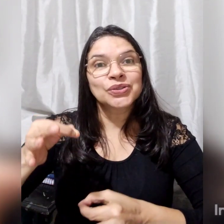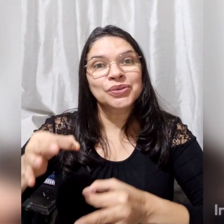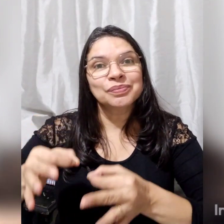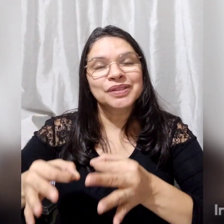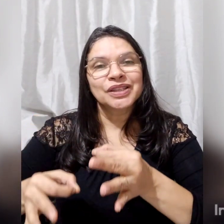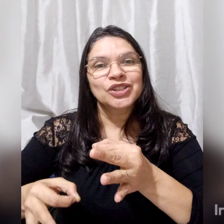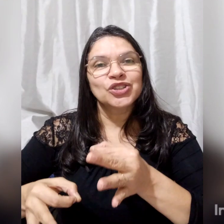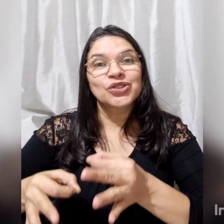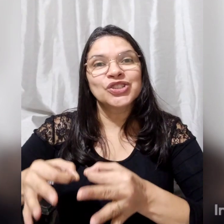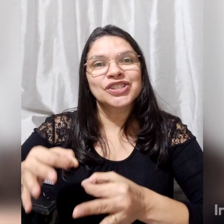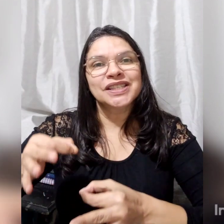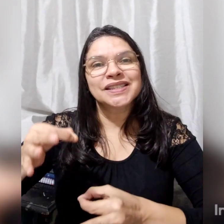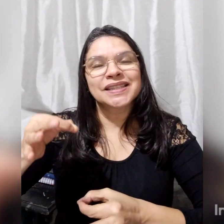justo, justiça,